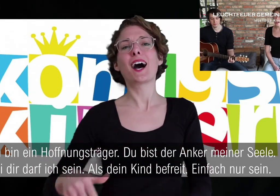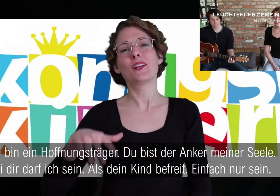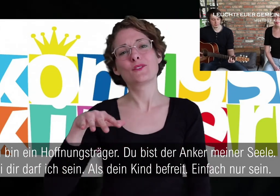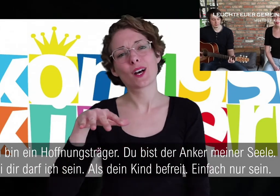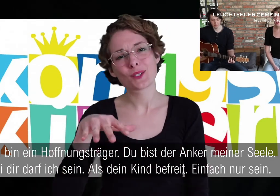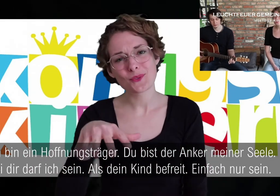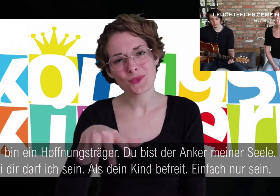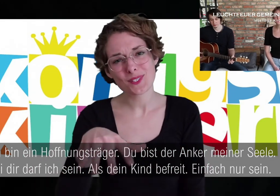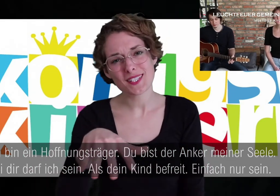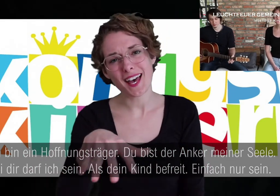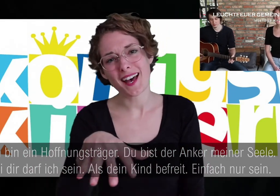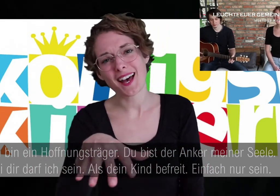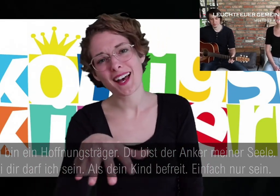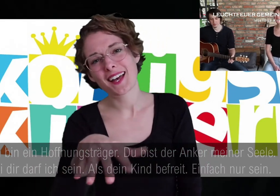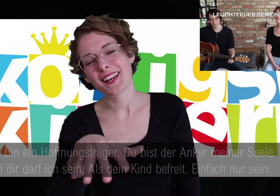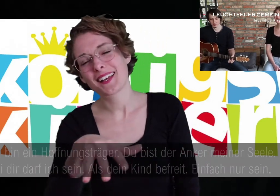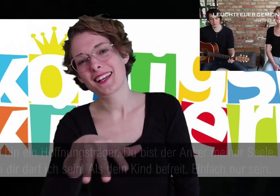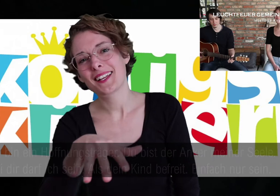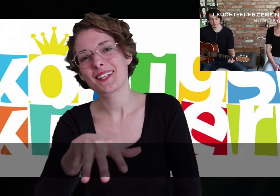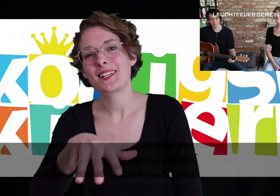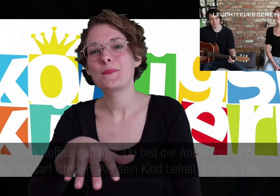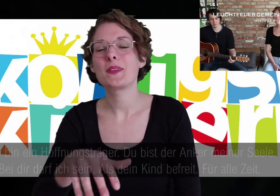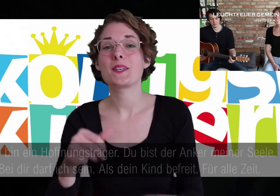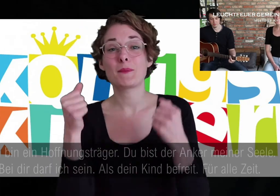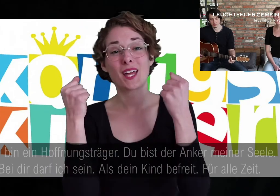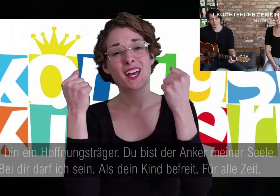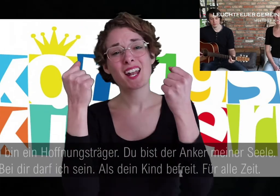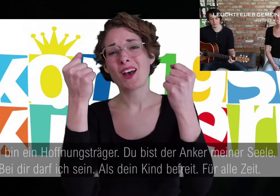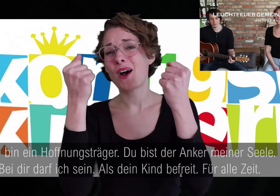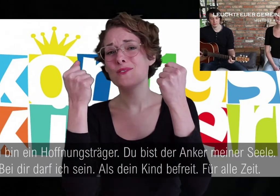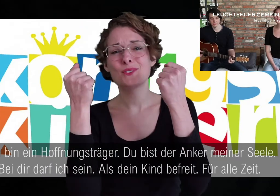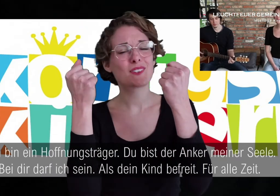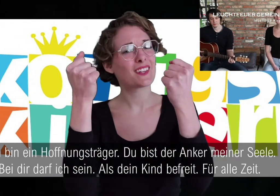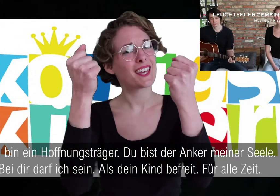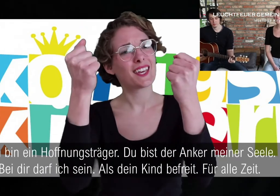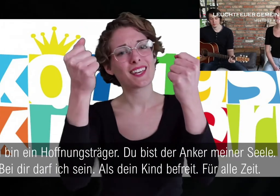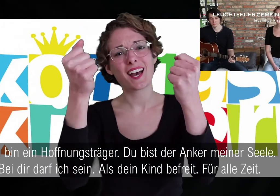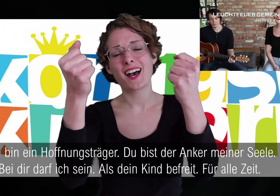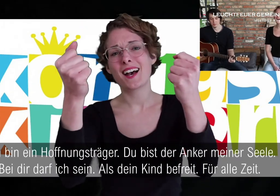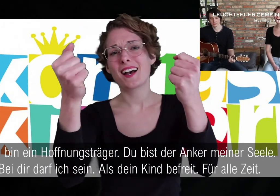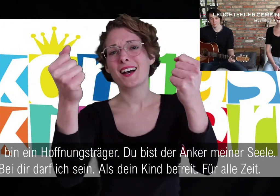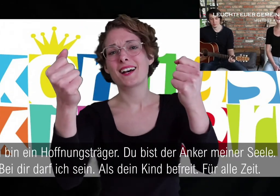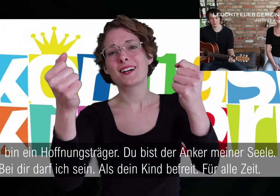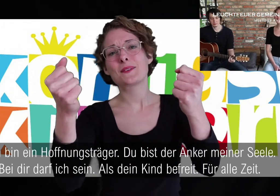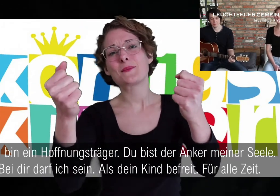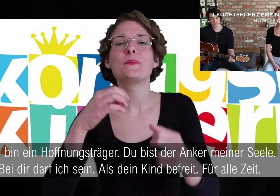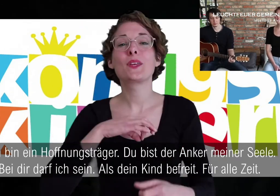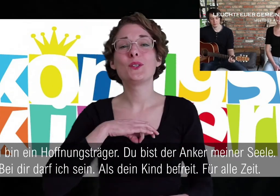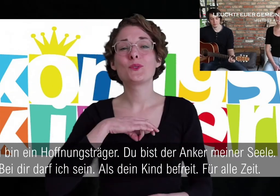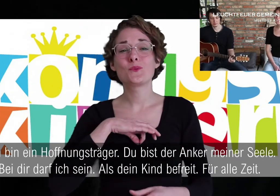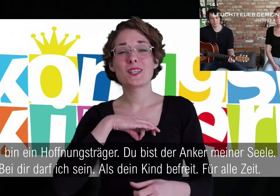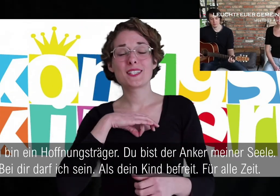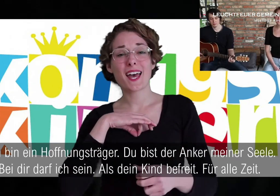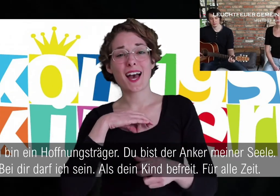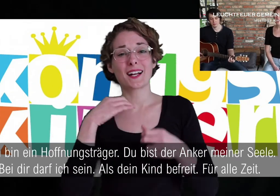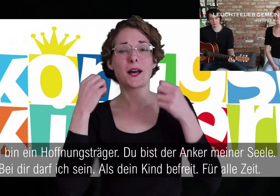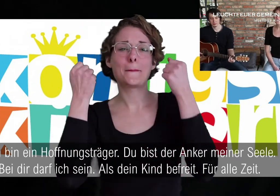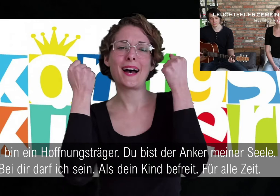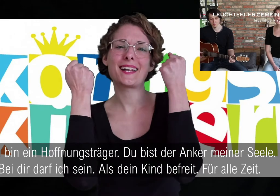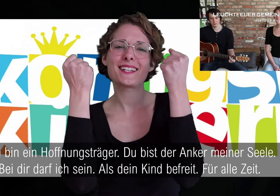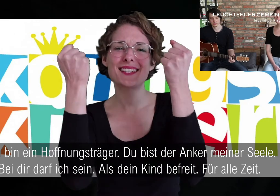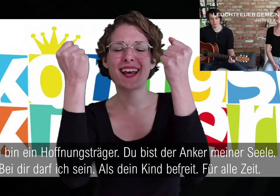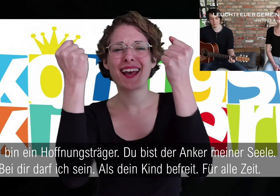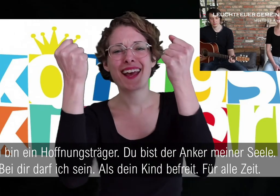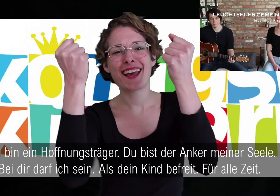befreit, einfach nur sein. Ich bin ein Hoffnungsträger. Du bist der